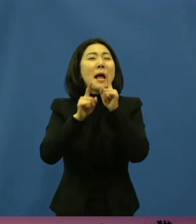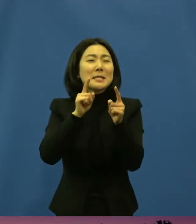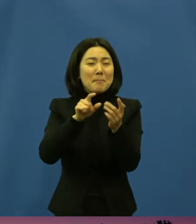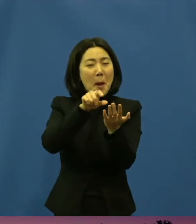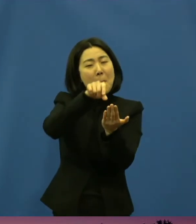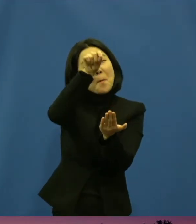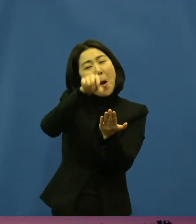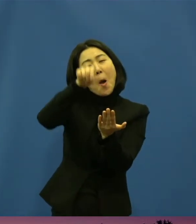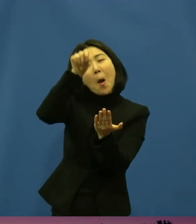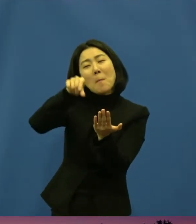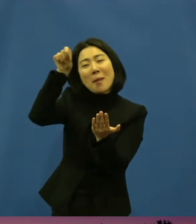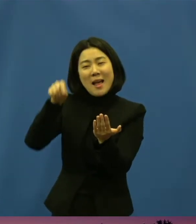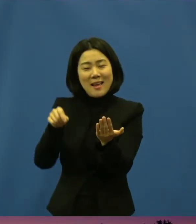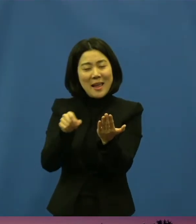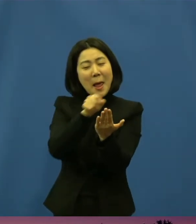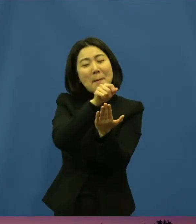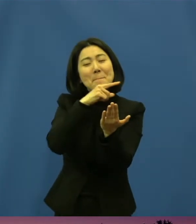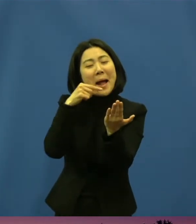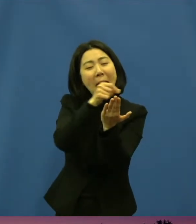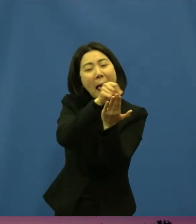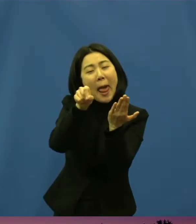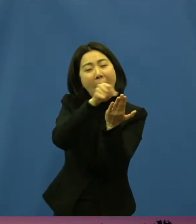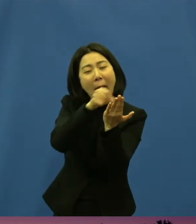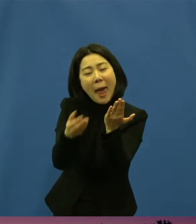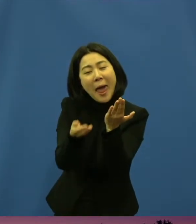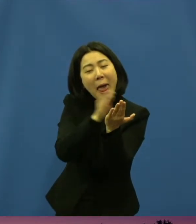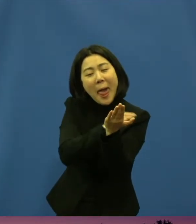그게 성경책입니까, 여러분? 그건 성경책이 아니에요.